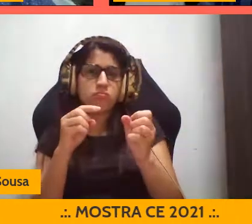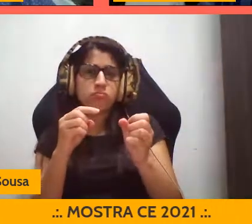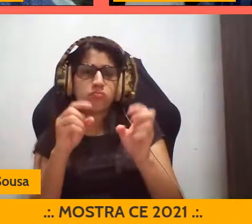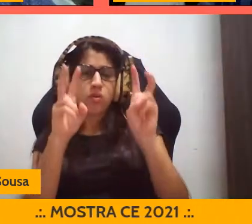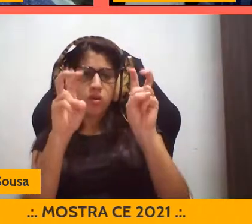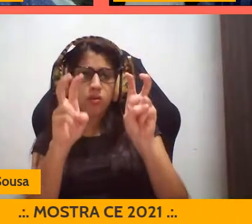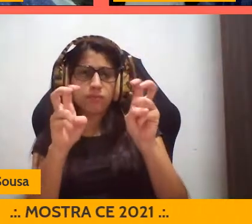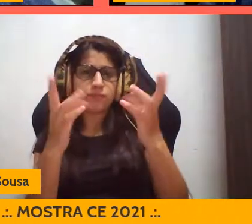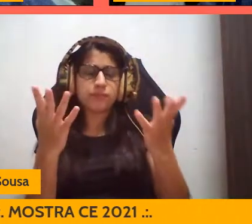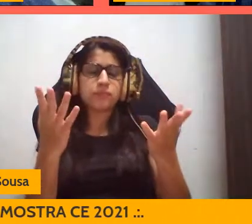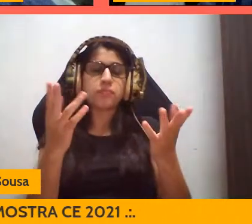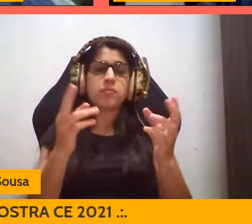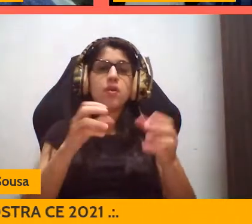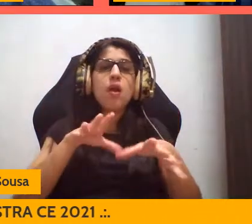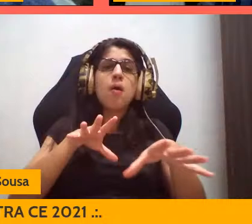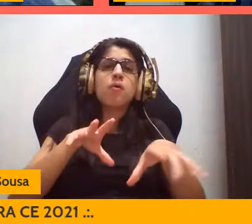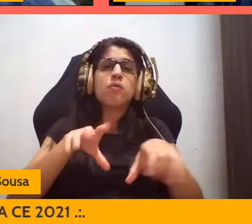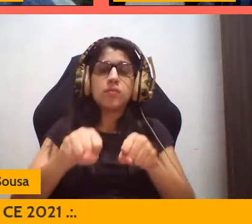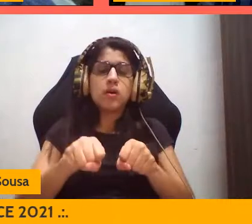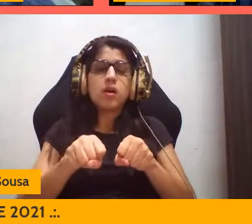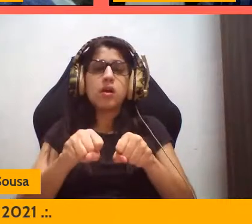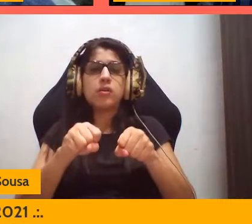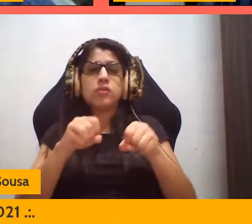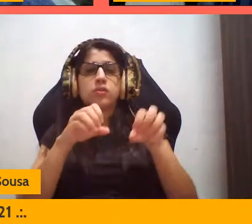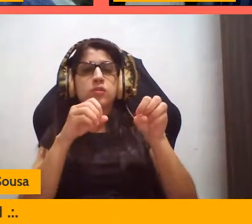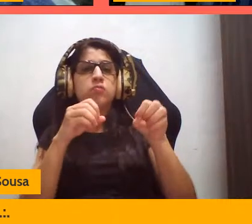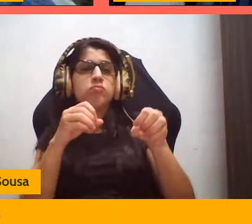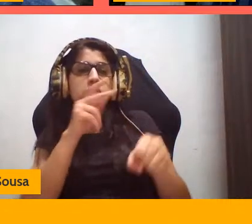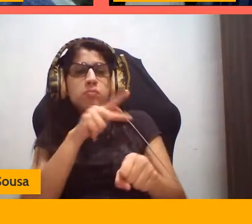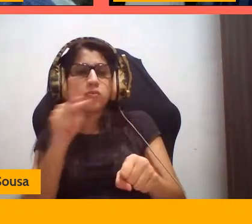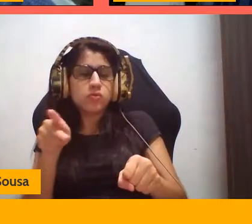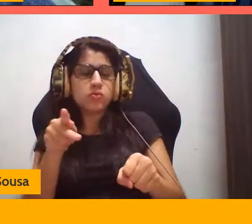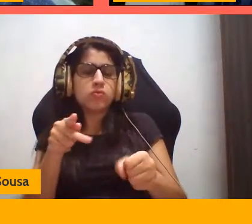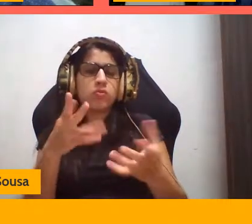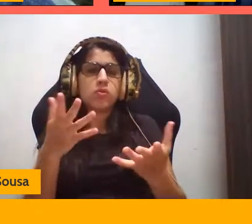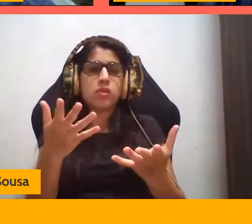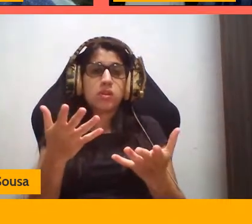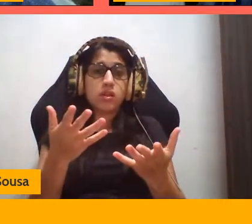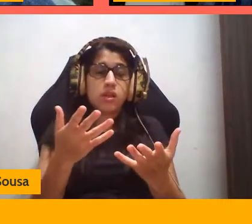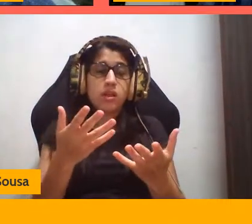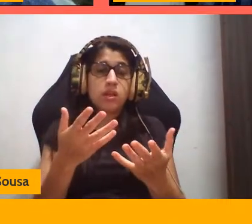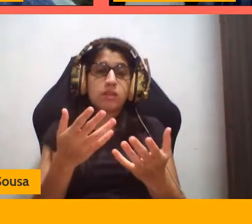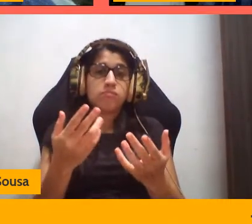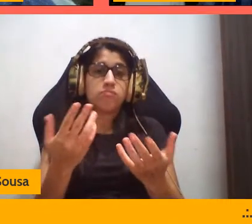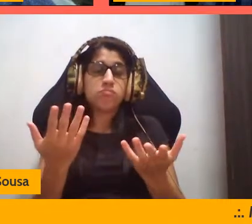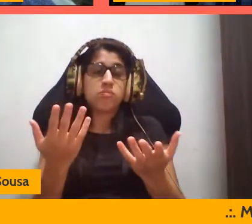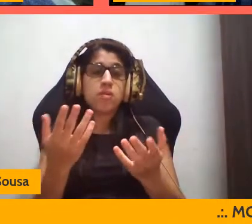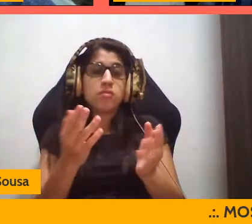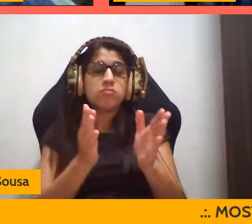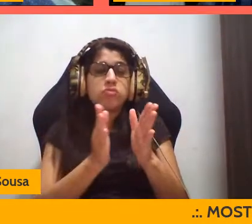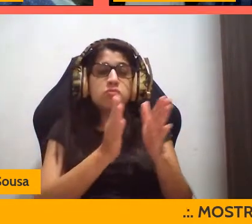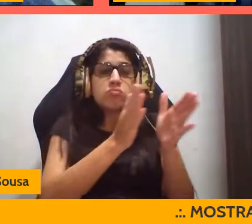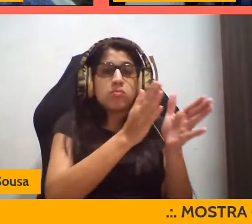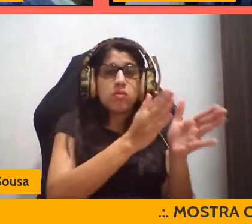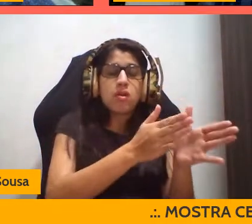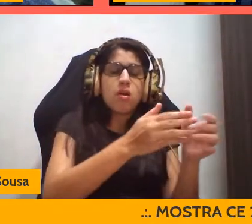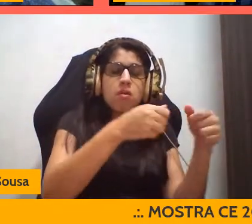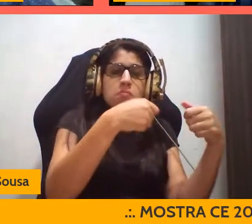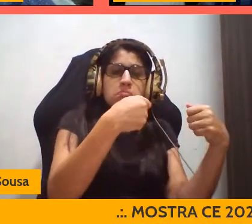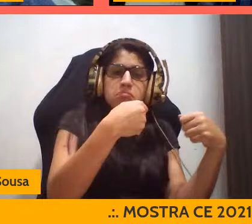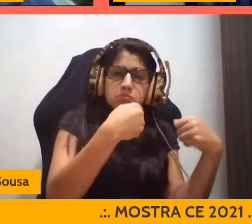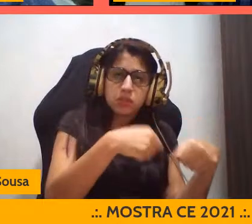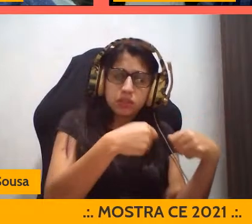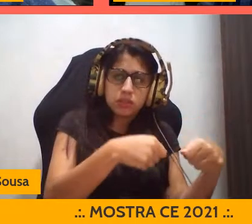para a formação de educadores, né? De um lado, né, a pessoa precisa ter uma